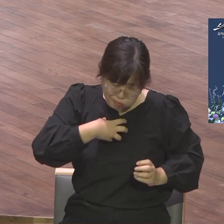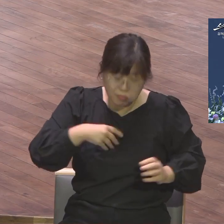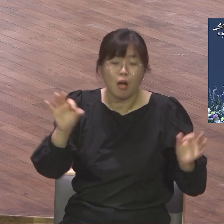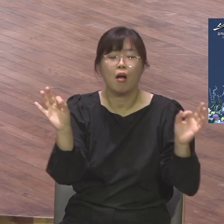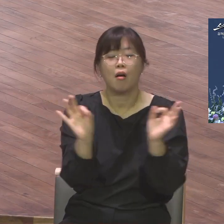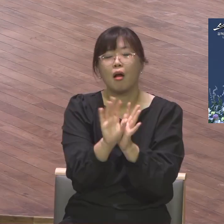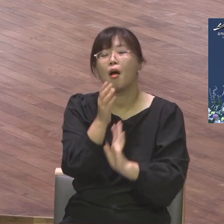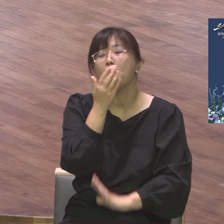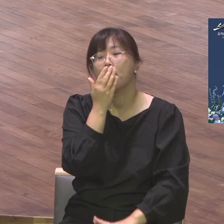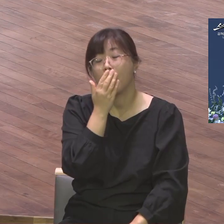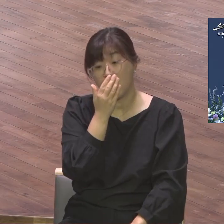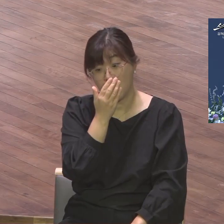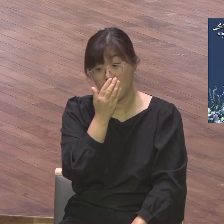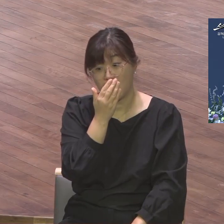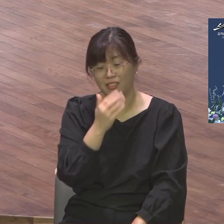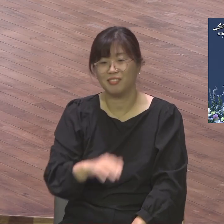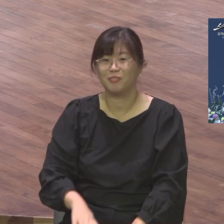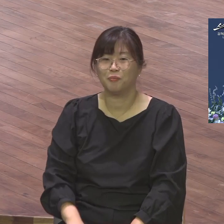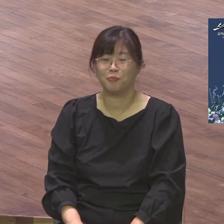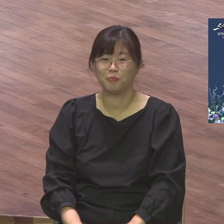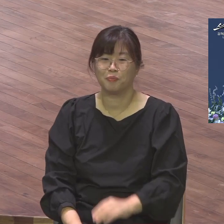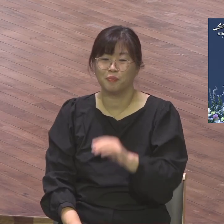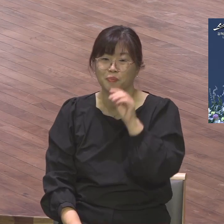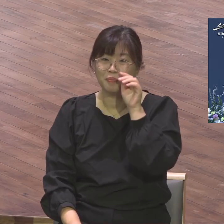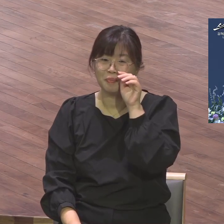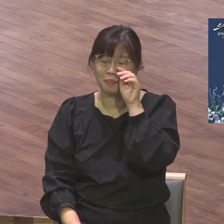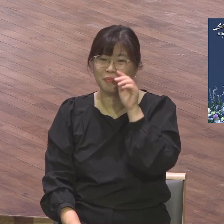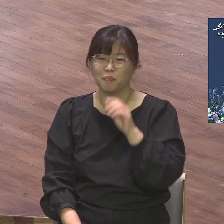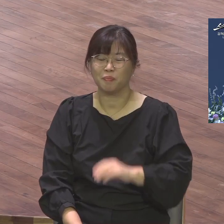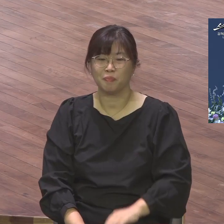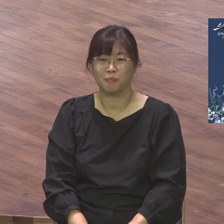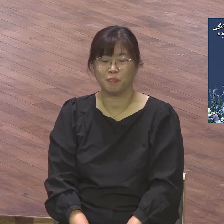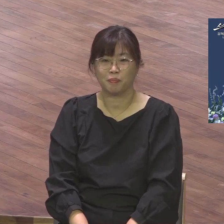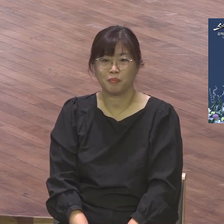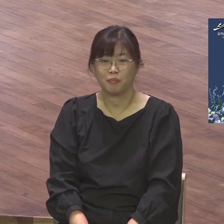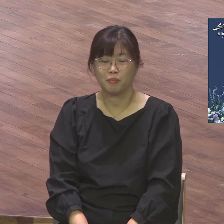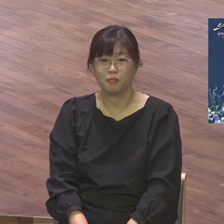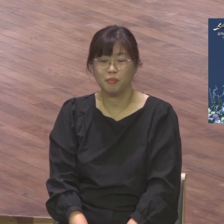풀려버렸어. 억울했던 거, 뭐 손해봤던 거 다 풀리거든.